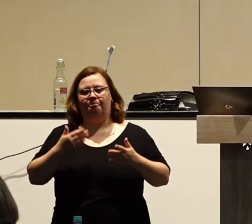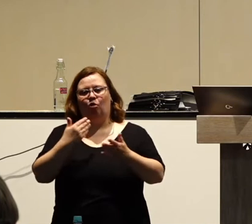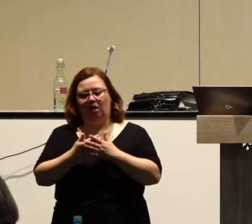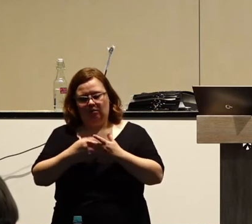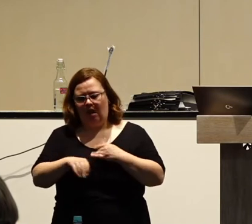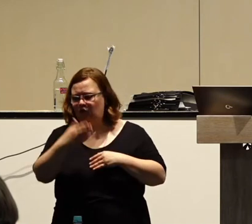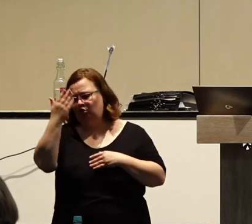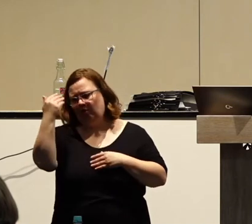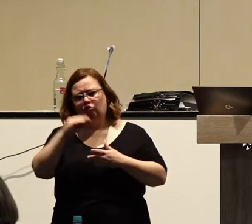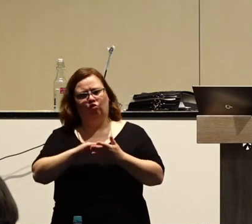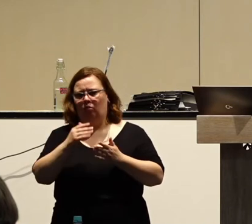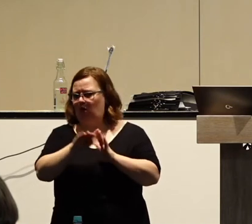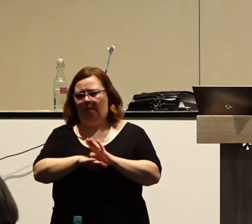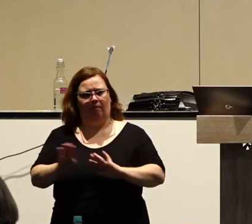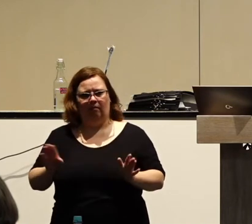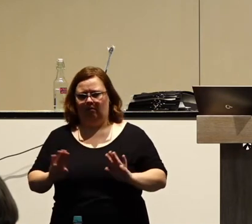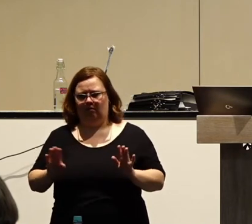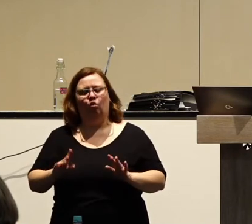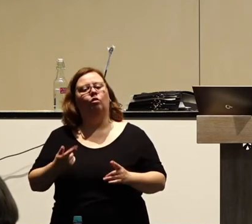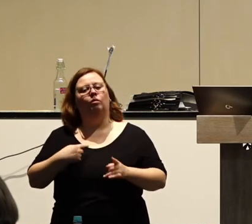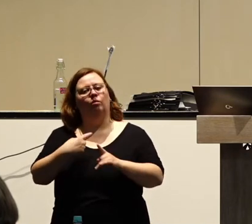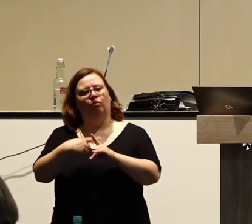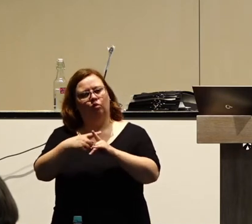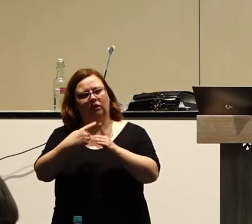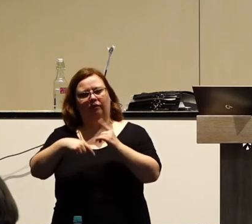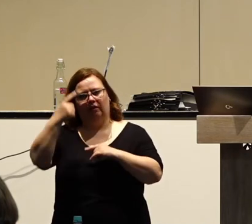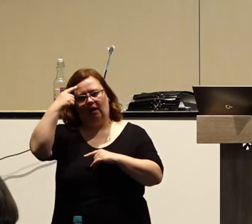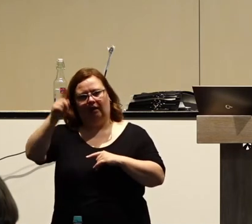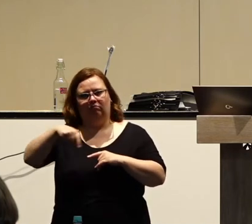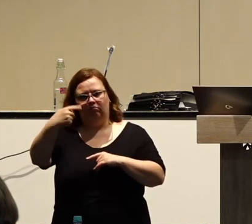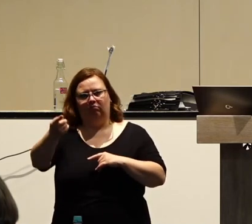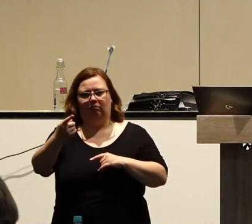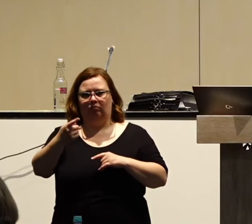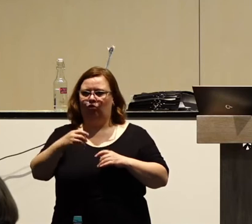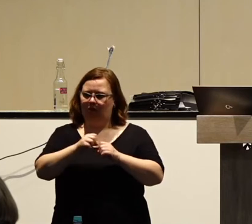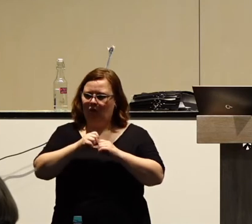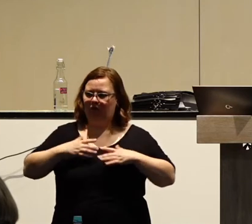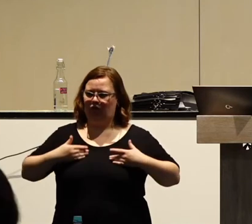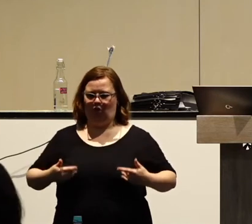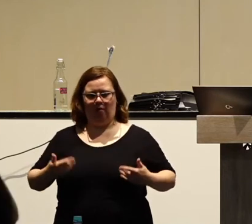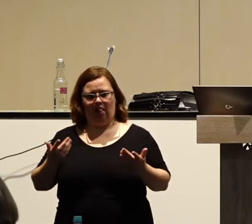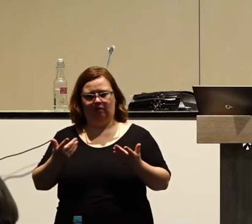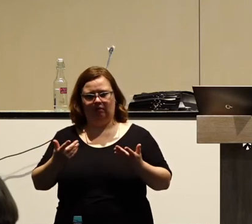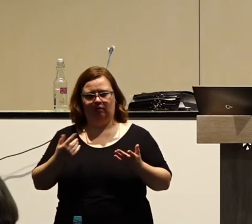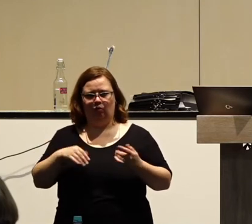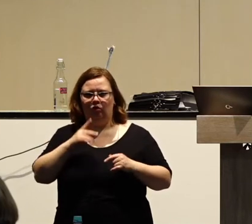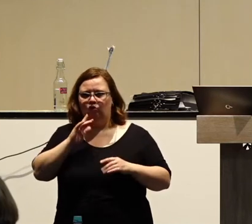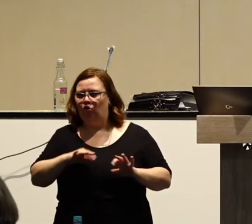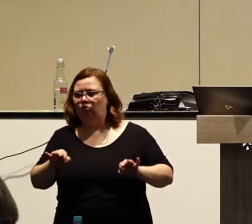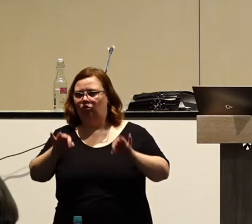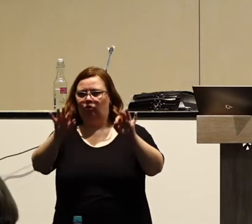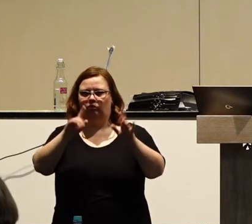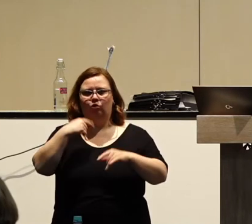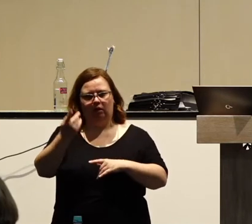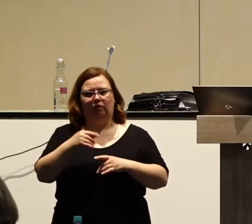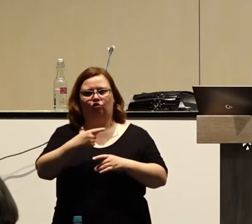Finger vom Sommerschulprogramm. Gehen wir optimistisch, viel optimistischer müssen wir als Vorbilder sein und ohne Horrorszenarien in